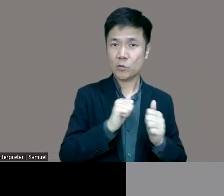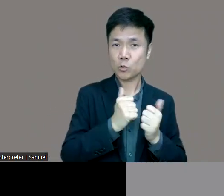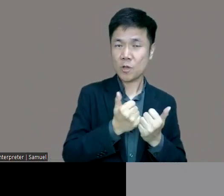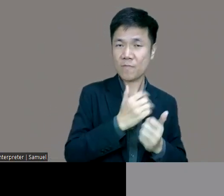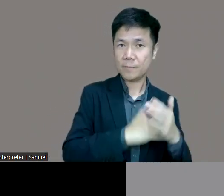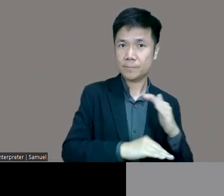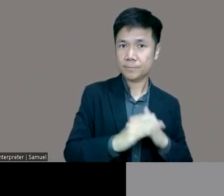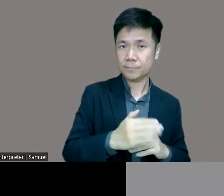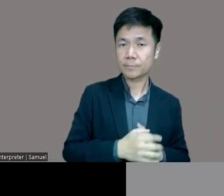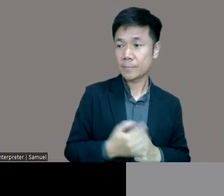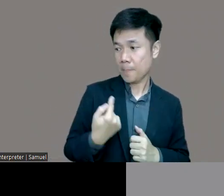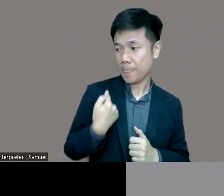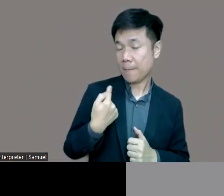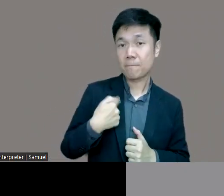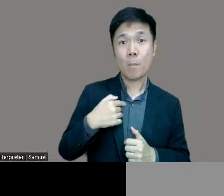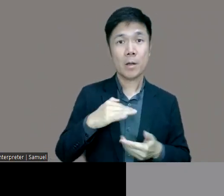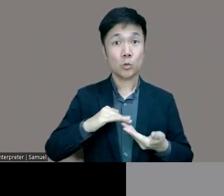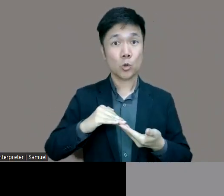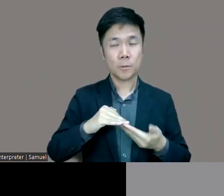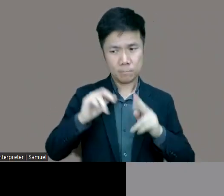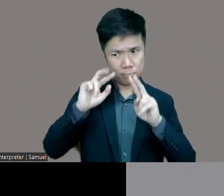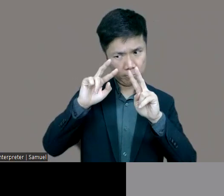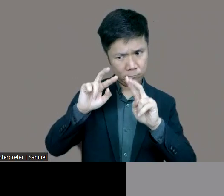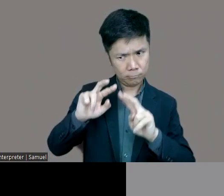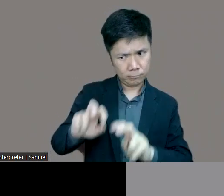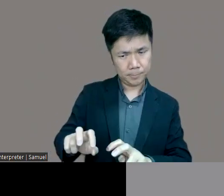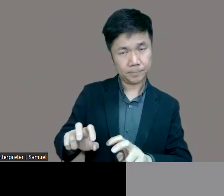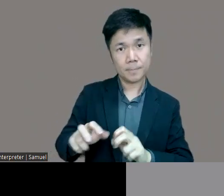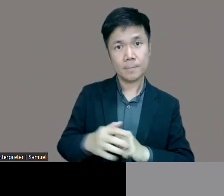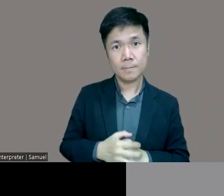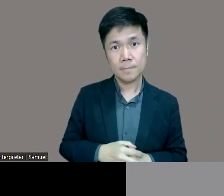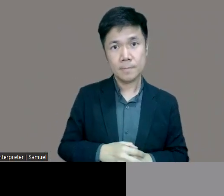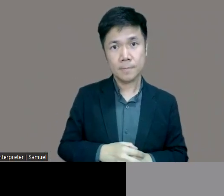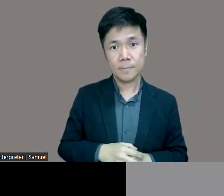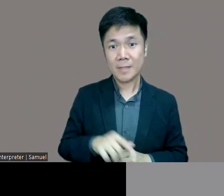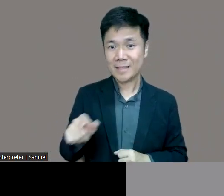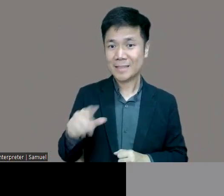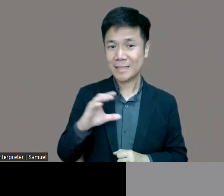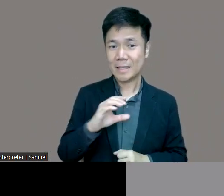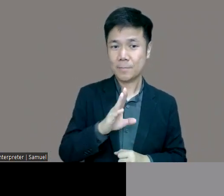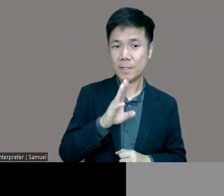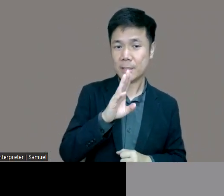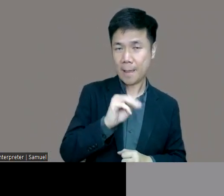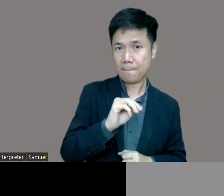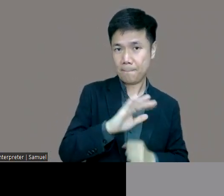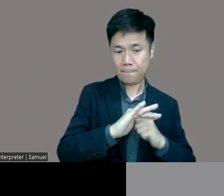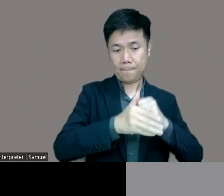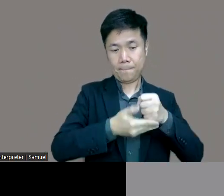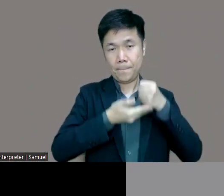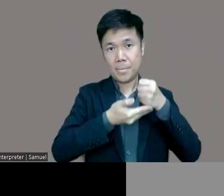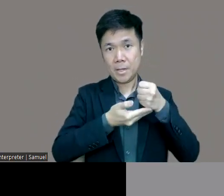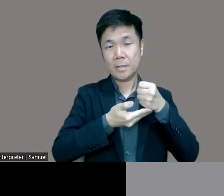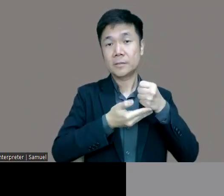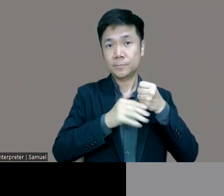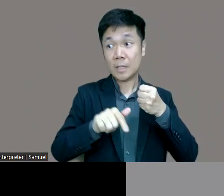handicapées. Récemment, nous avons fait un sondage qui a été financé par